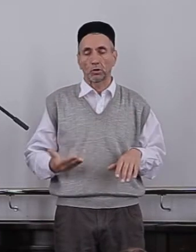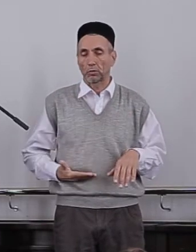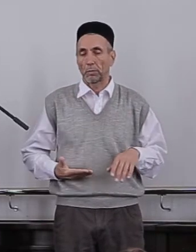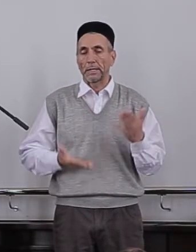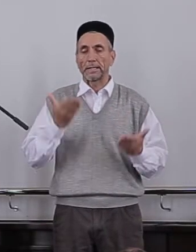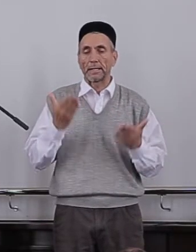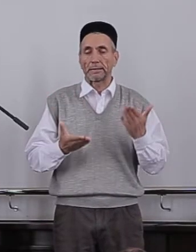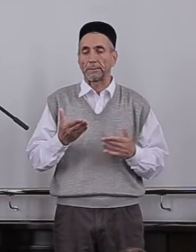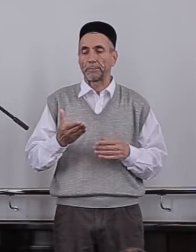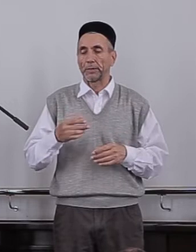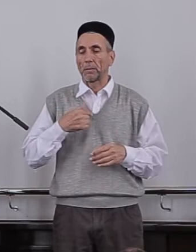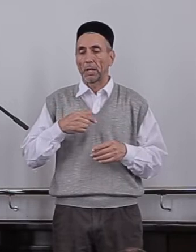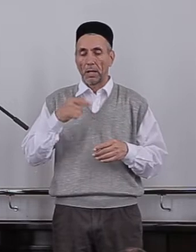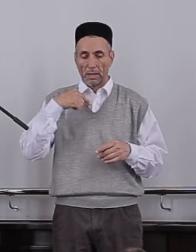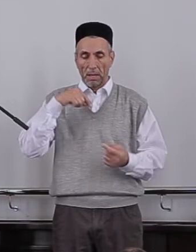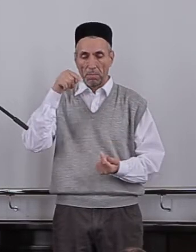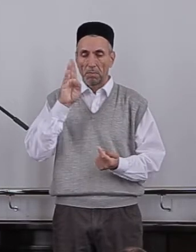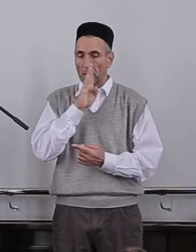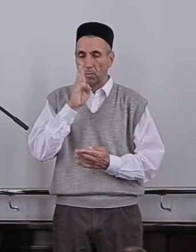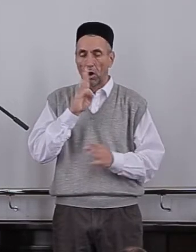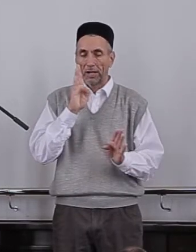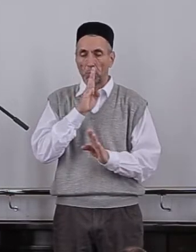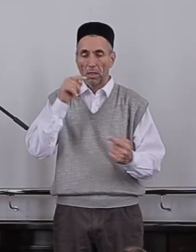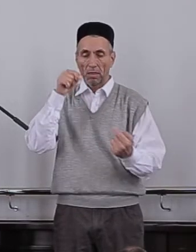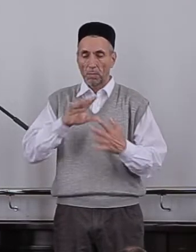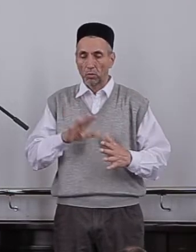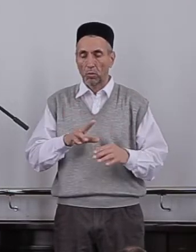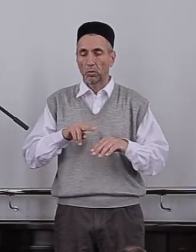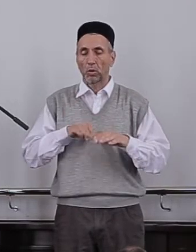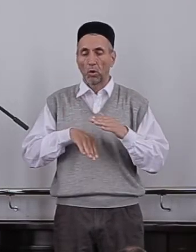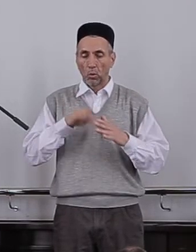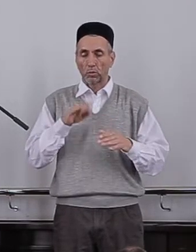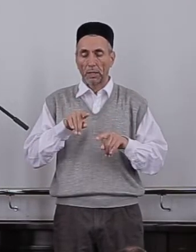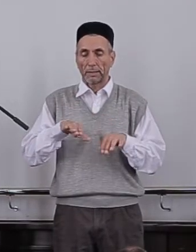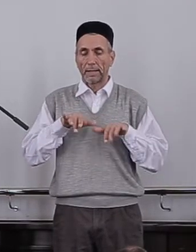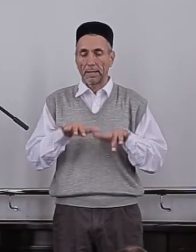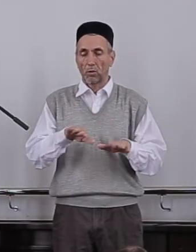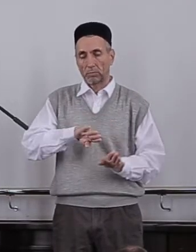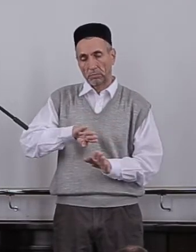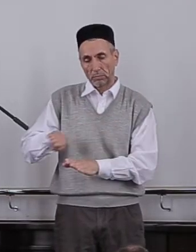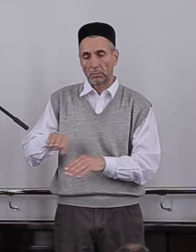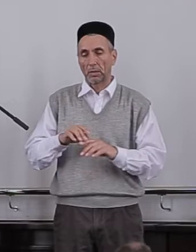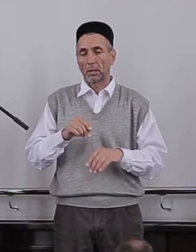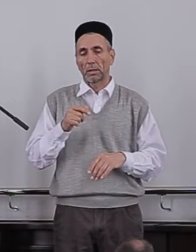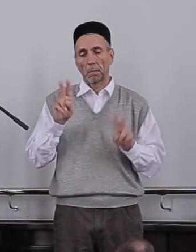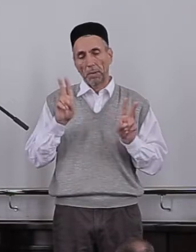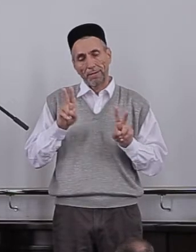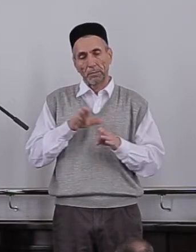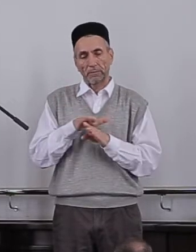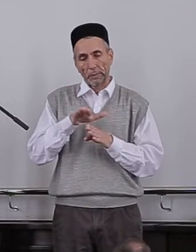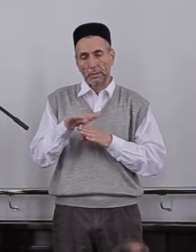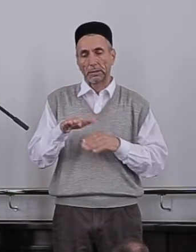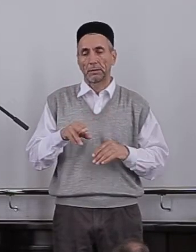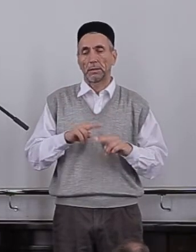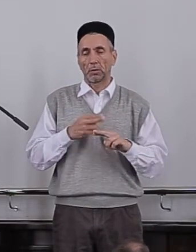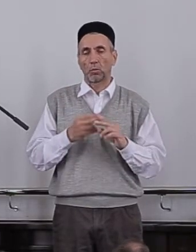Әгәр дә безгә ташлый икән, безнең безгә зыян сала икән, без бу әйберне калдырып торабыз. Һәм дә әйтә тәртипне үтибез.